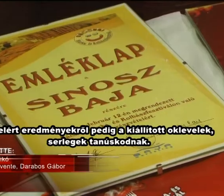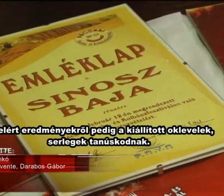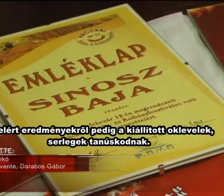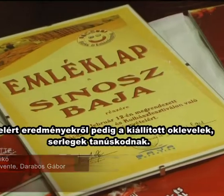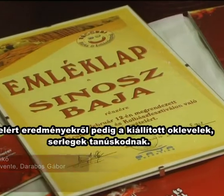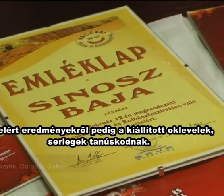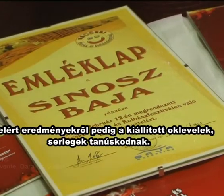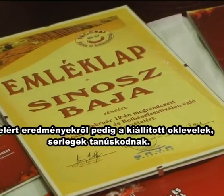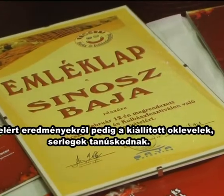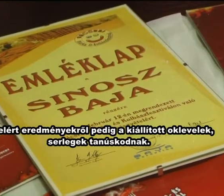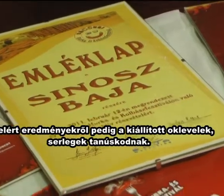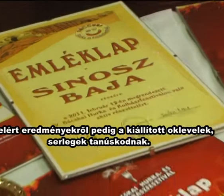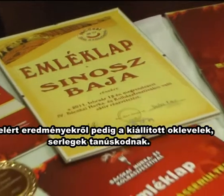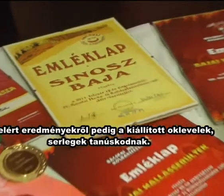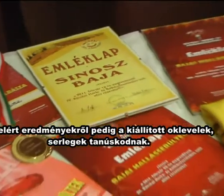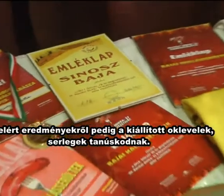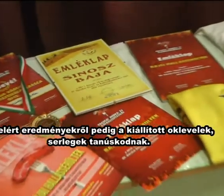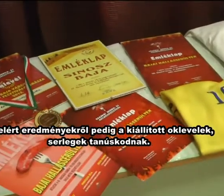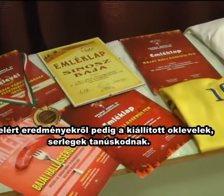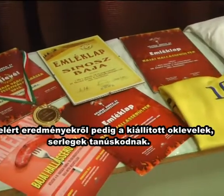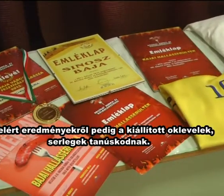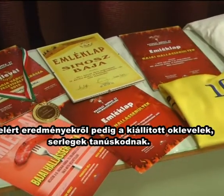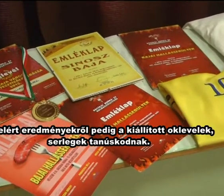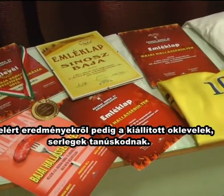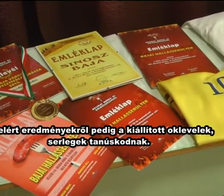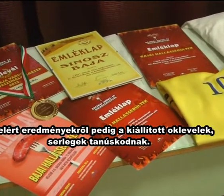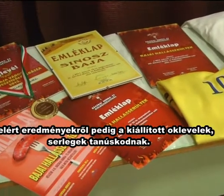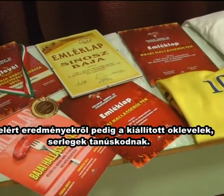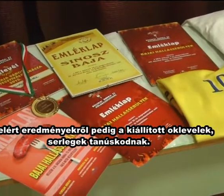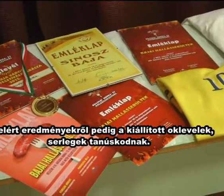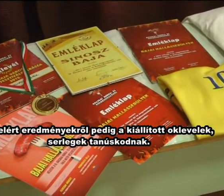Az elért eredményekről pedig a kiállított oklevelek, serlegek tanúskodnak.